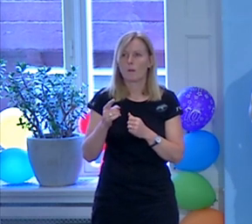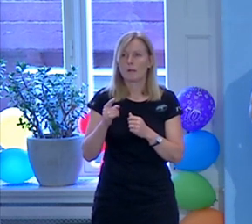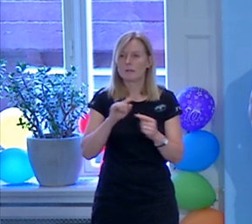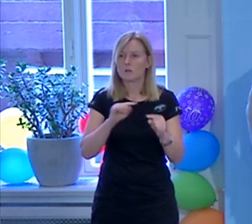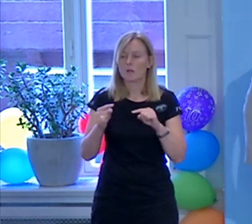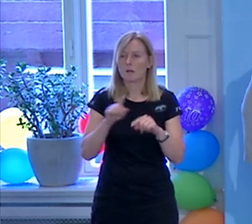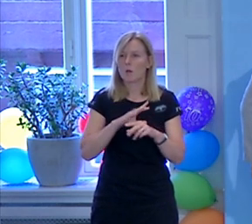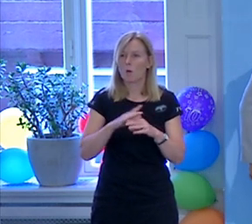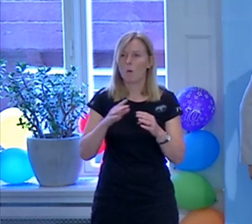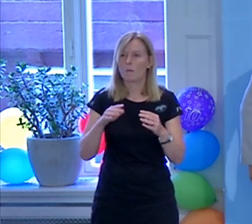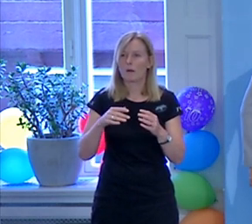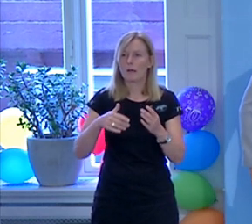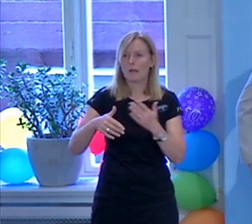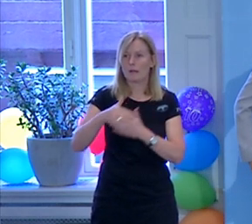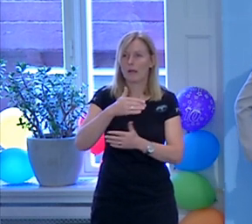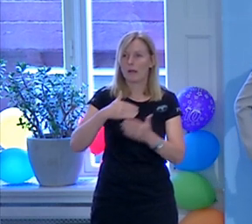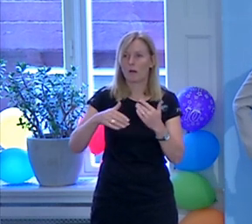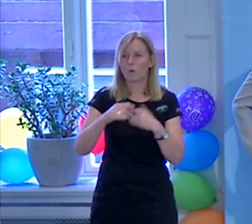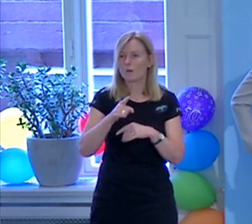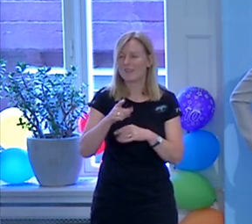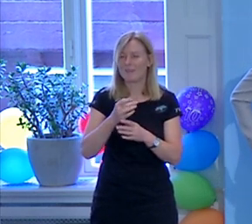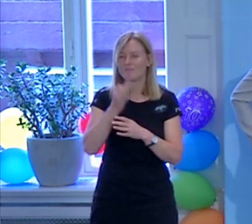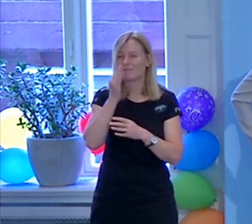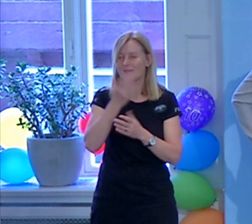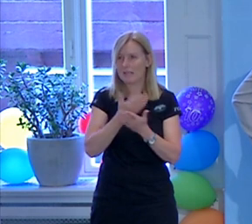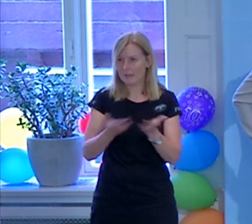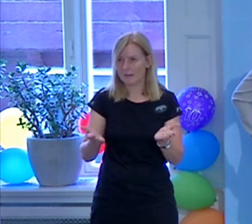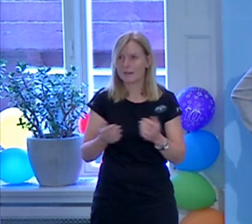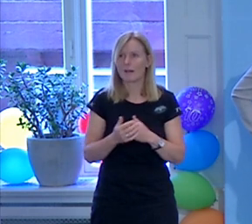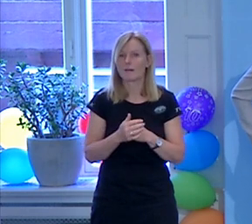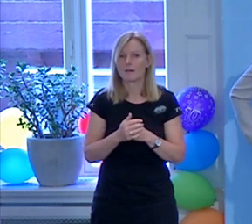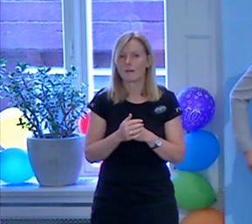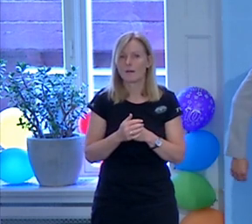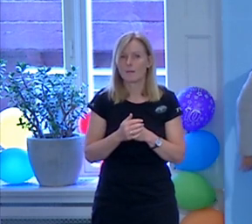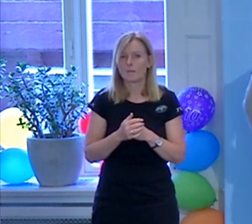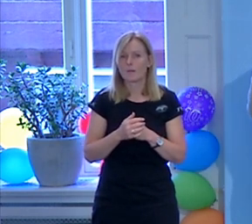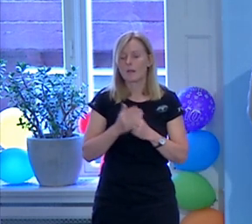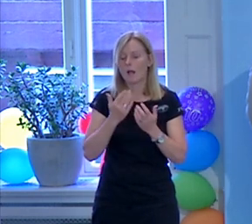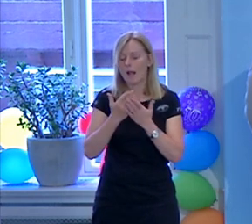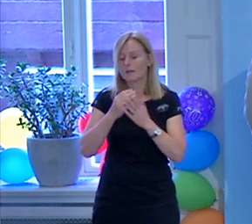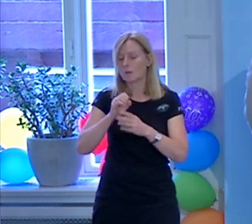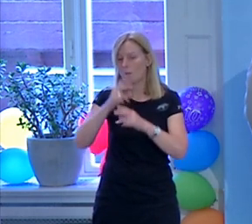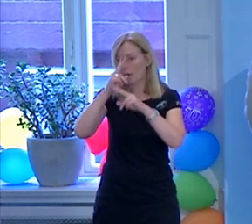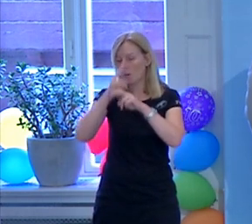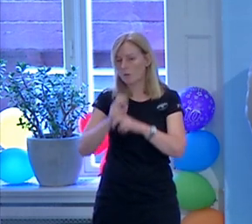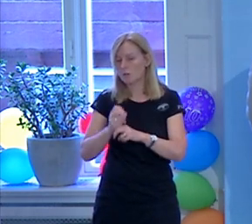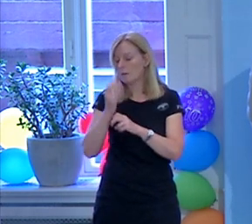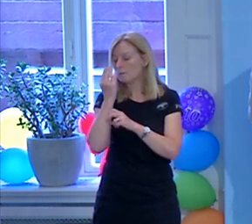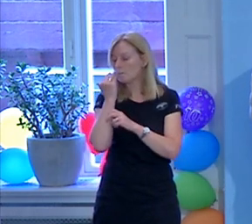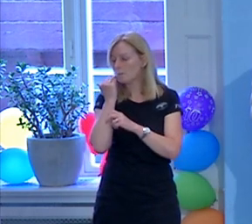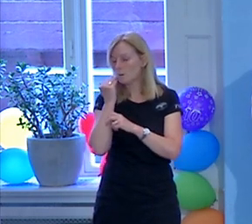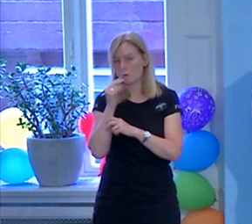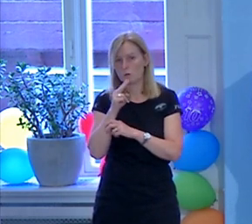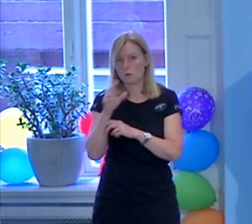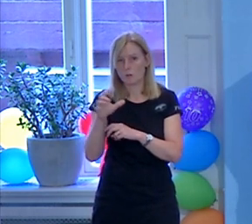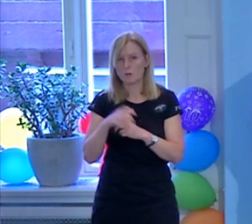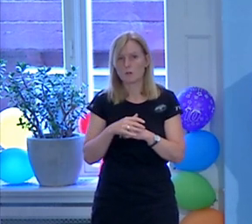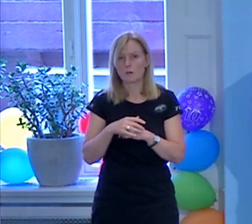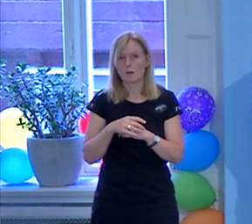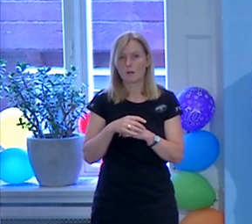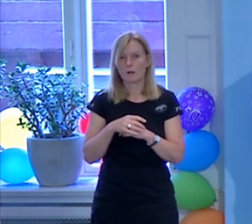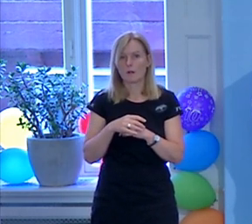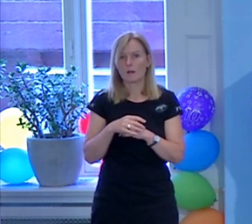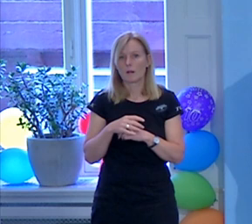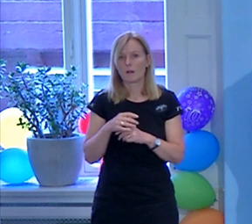hälsosamt. Enligt Svenska institutets undersökning nyligen om utlänningars syn på Sverige,